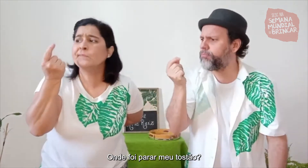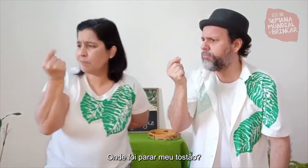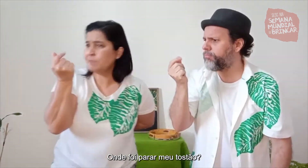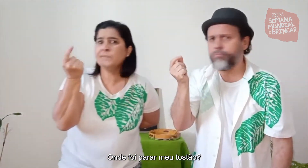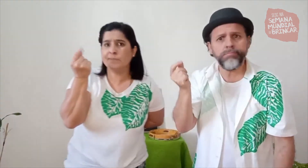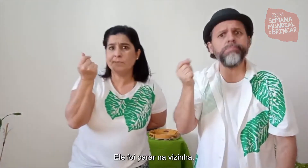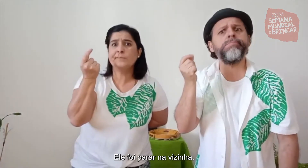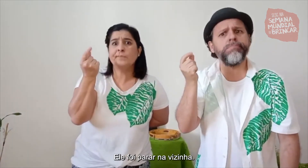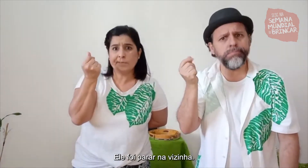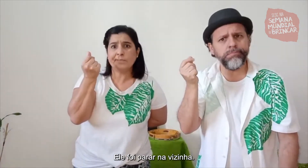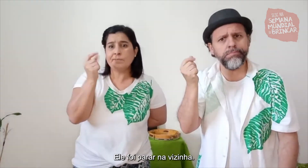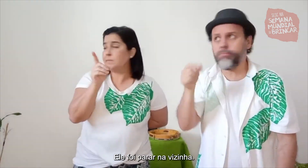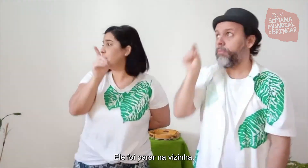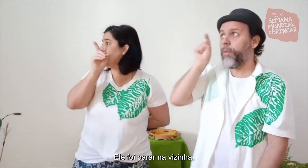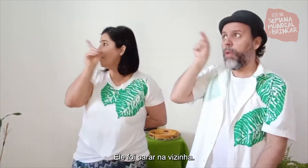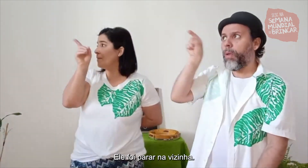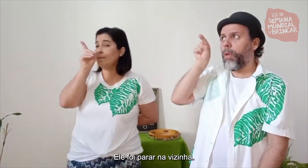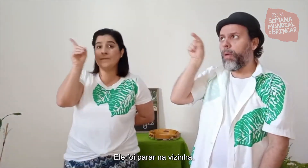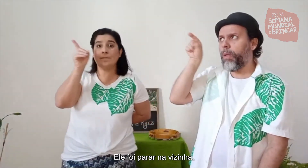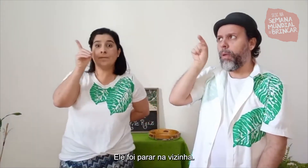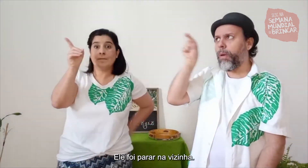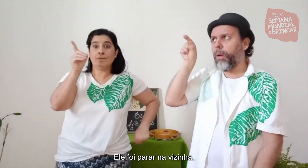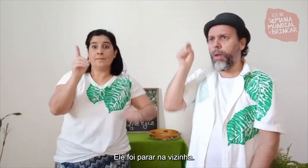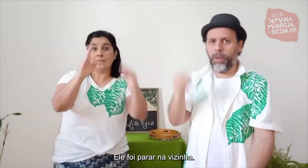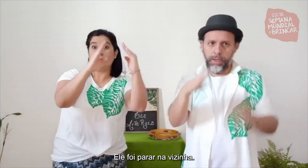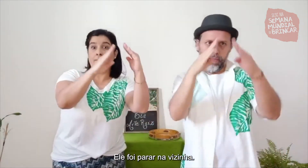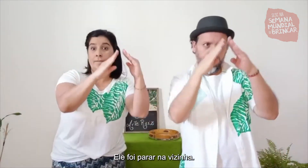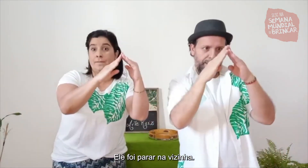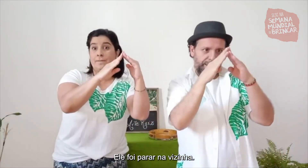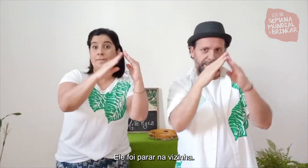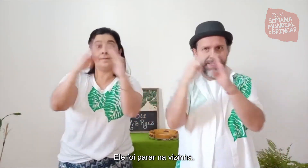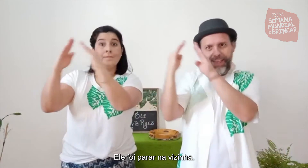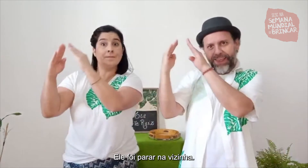tostão? Ele foi para na vizinha.